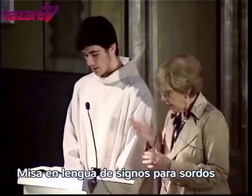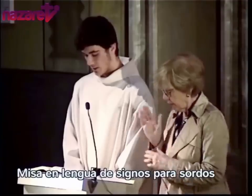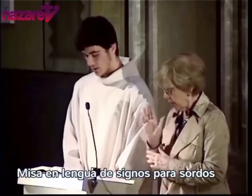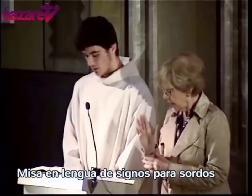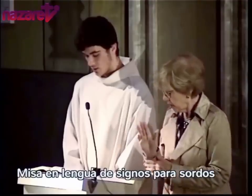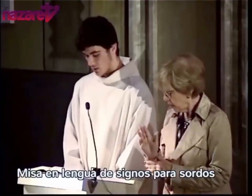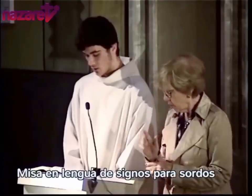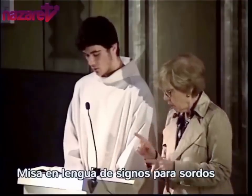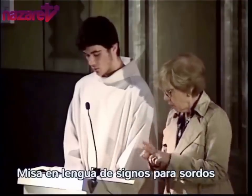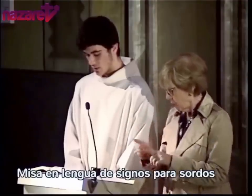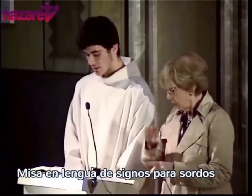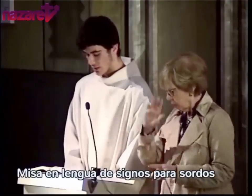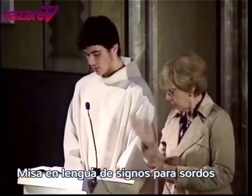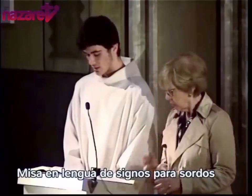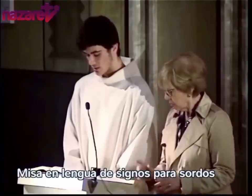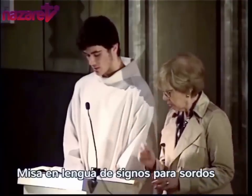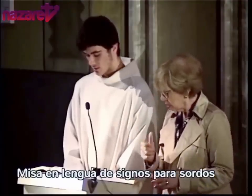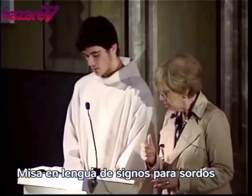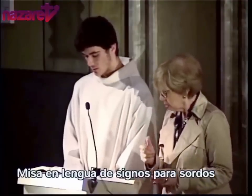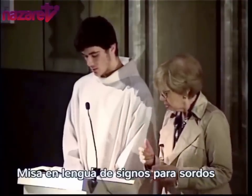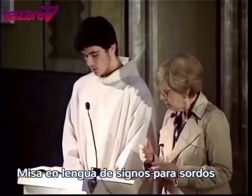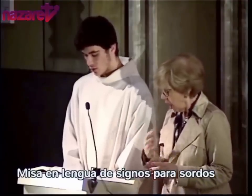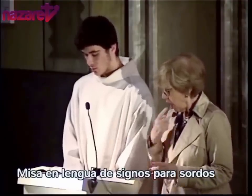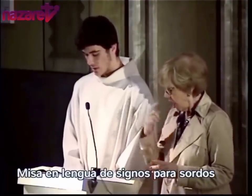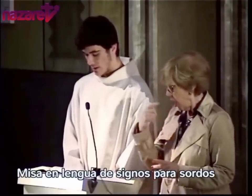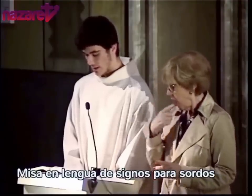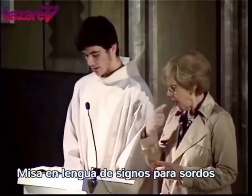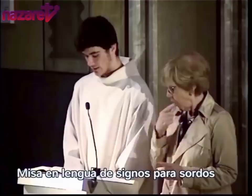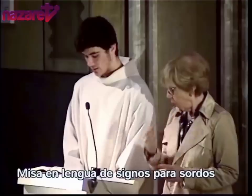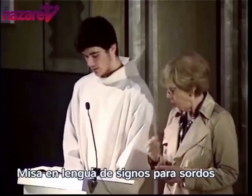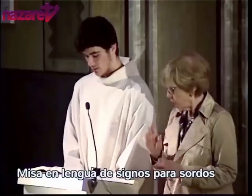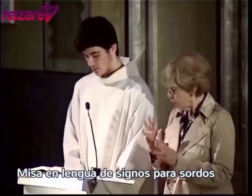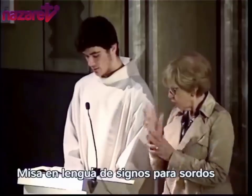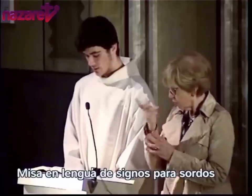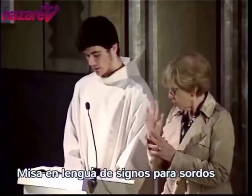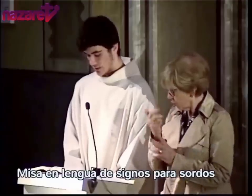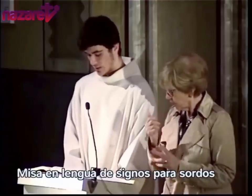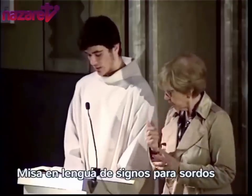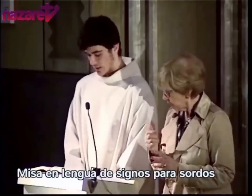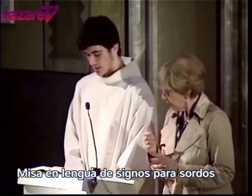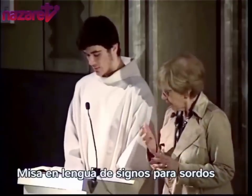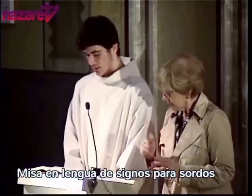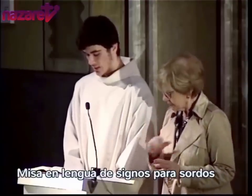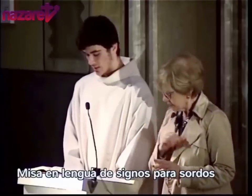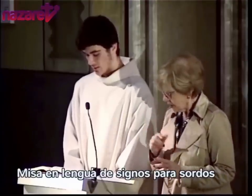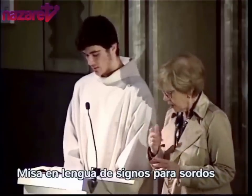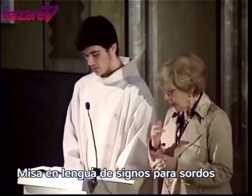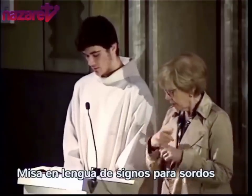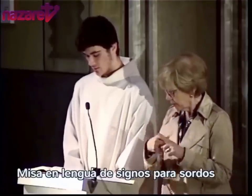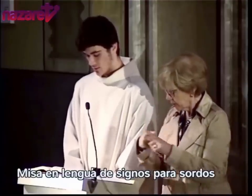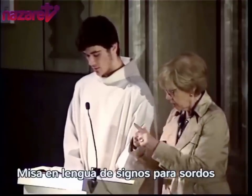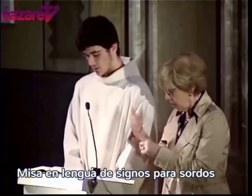Vieron aparecer unas lenguas, como llamaradas, que se dividían,